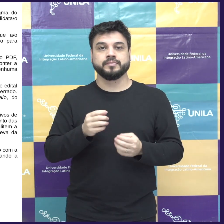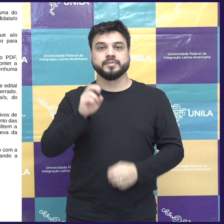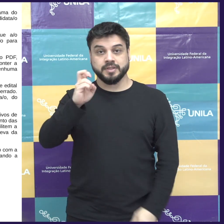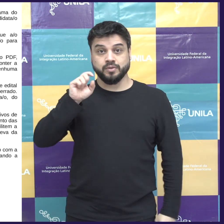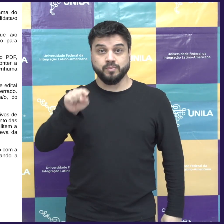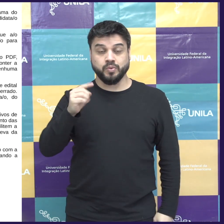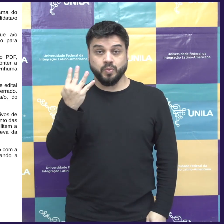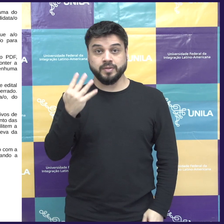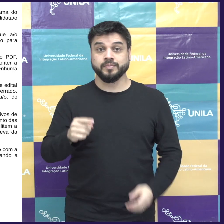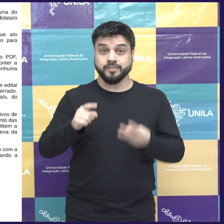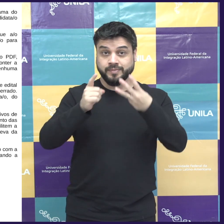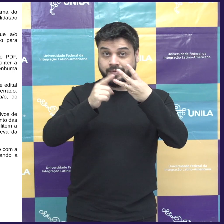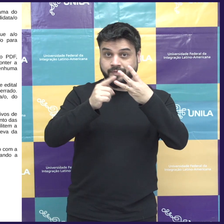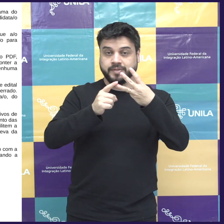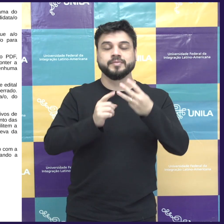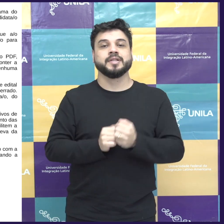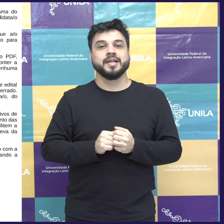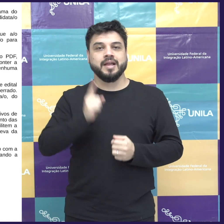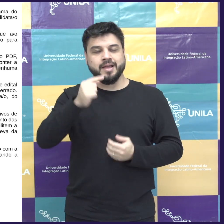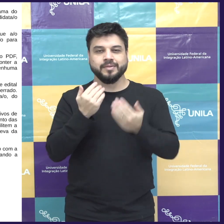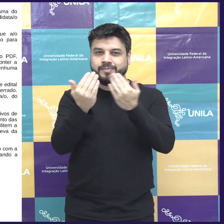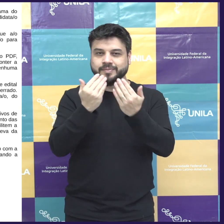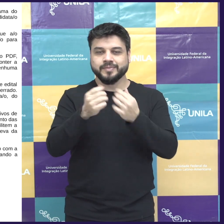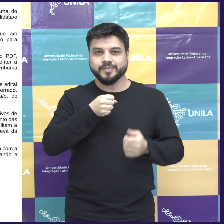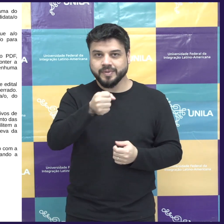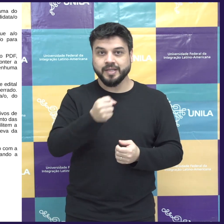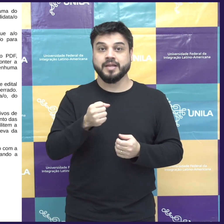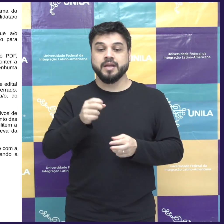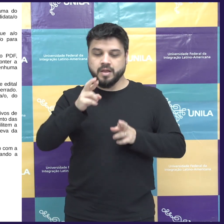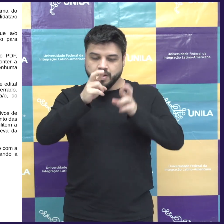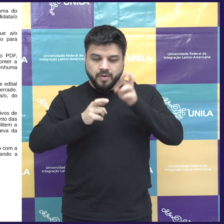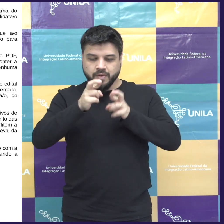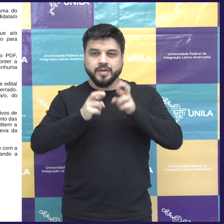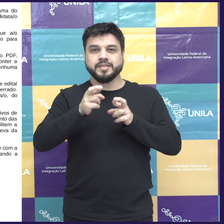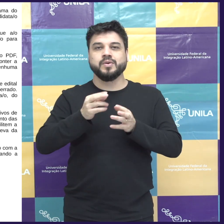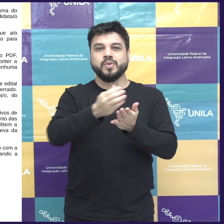5.4. Terceira fase. Entrevista online e avaliação do currículo.